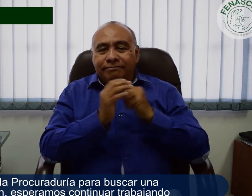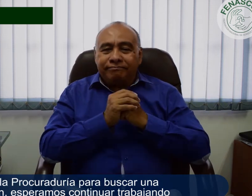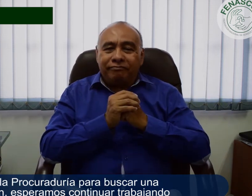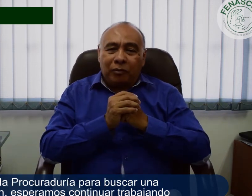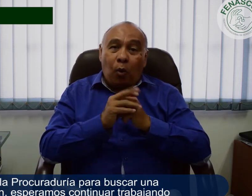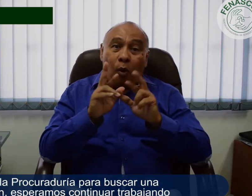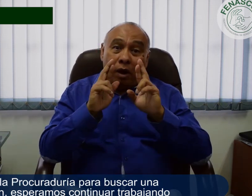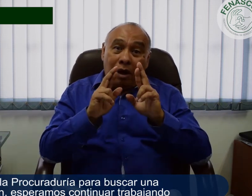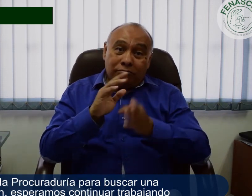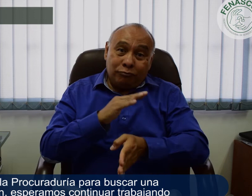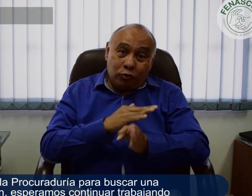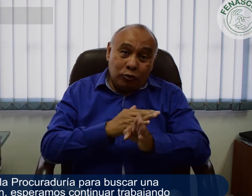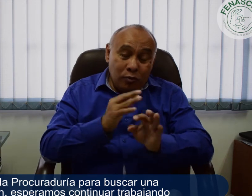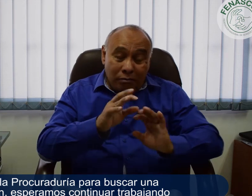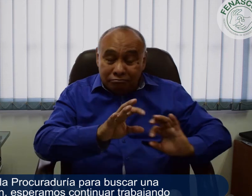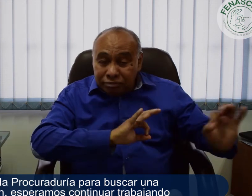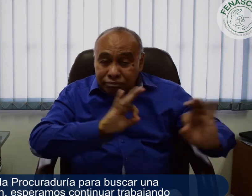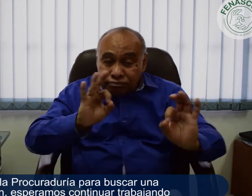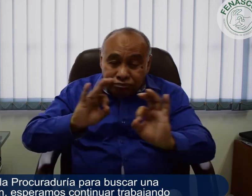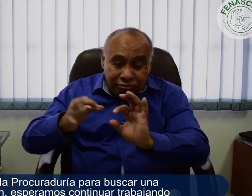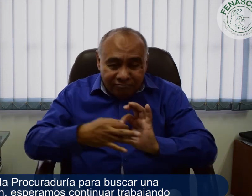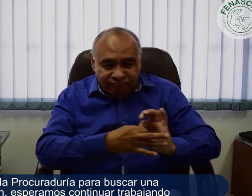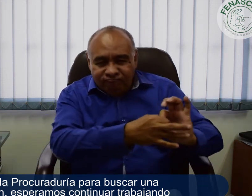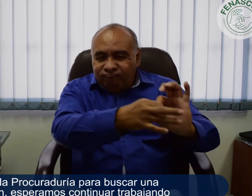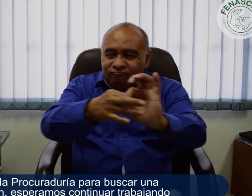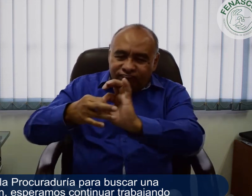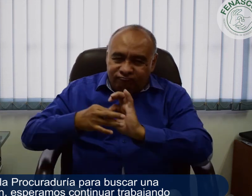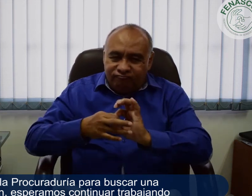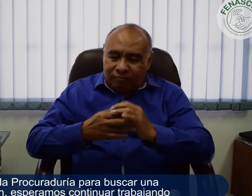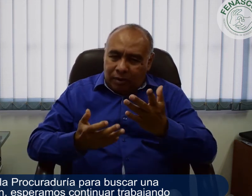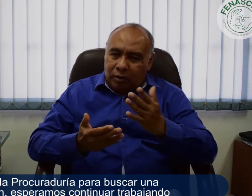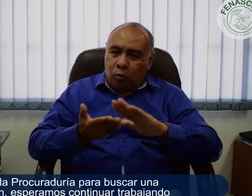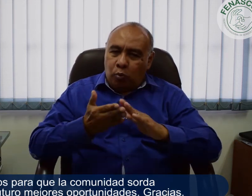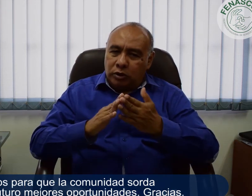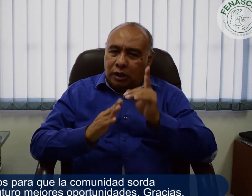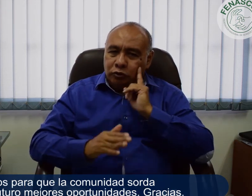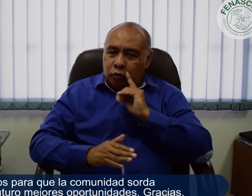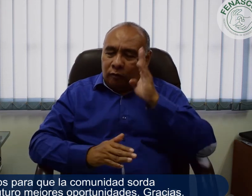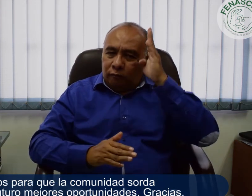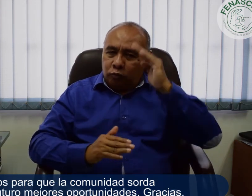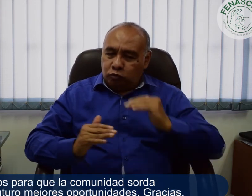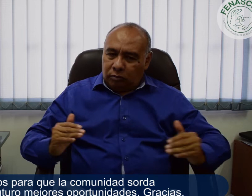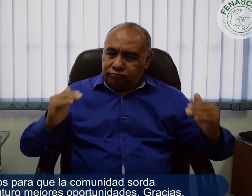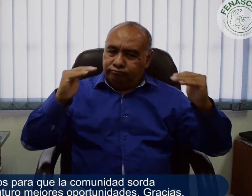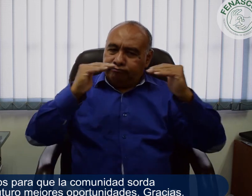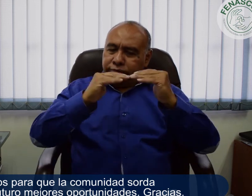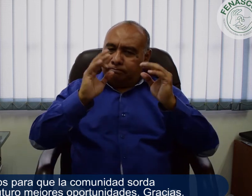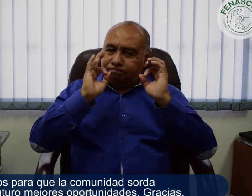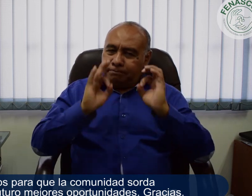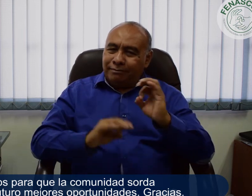Procuraduría para buscar una solución. Esperamos continuar trabajando juntos para que la comunidad sorda tenga a futuro